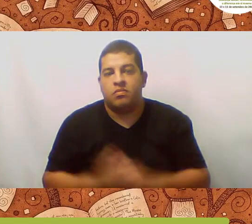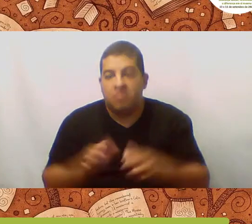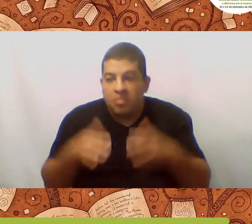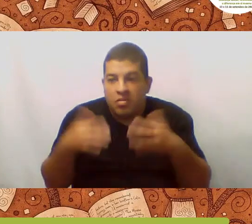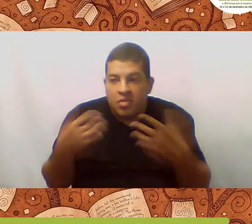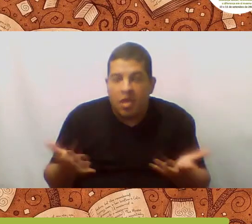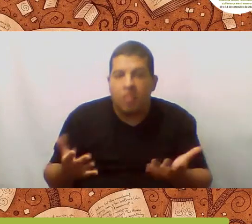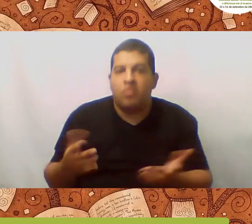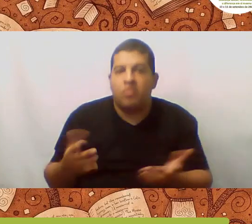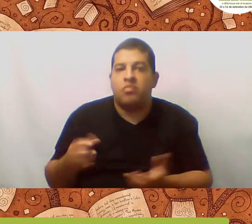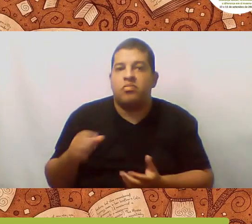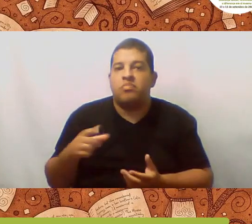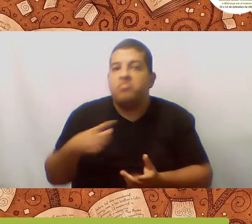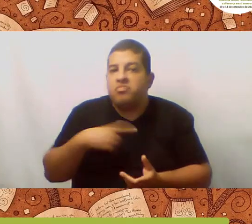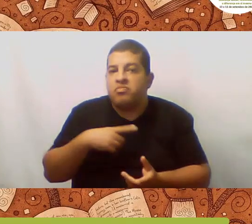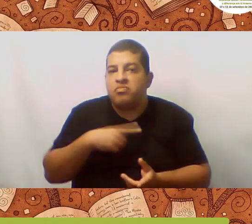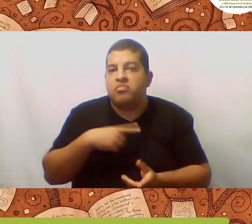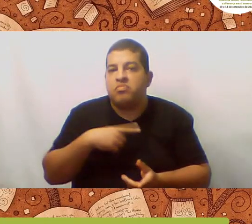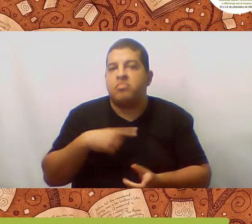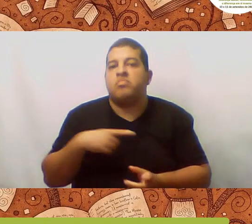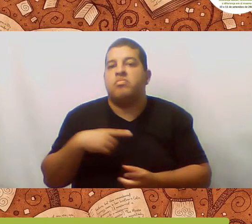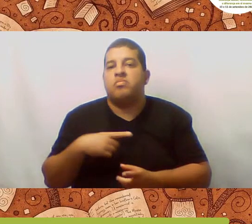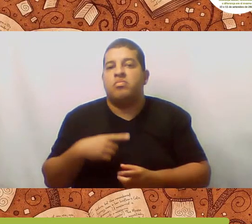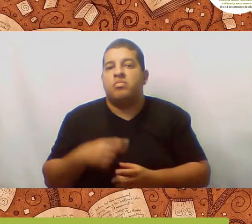úmido, né,